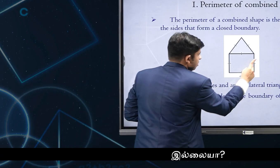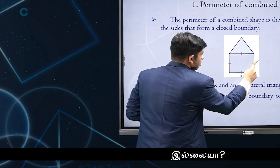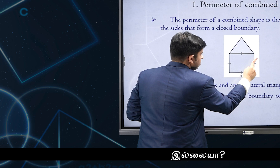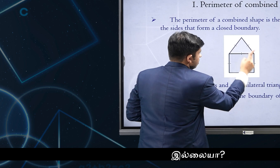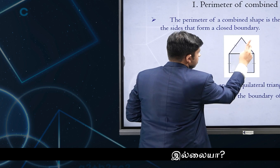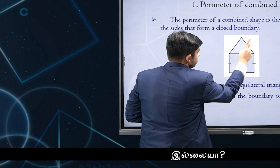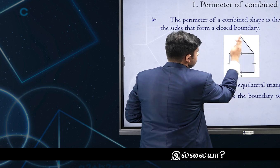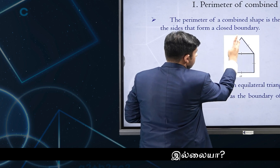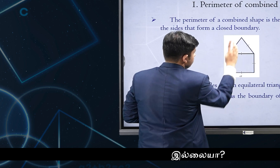இல்லையா?